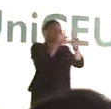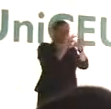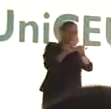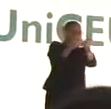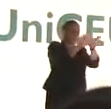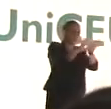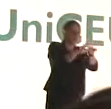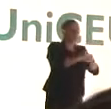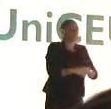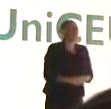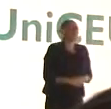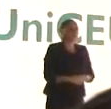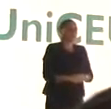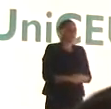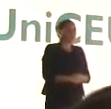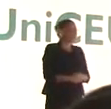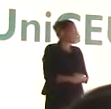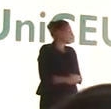Unificados.